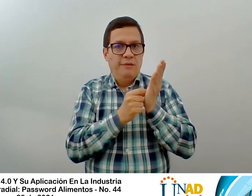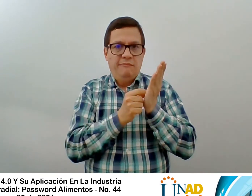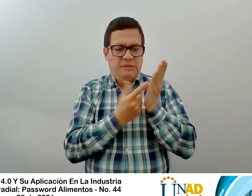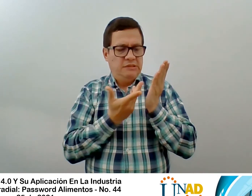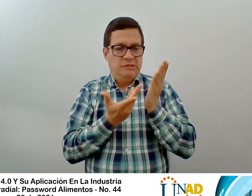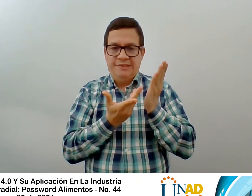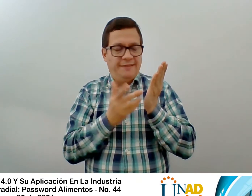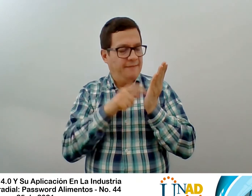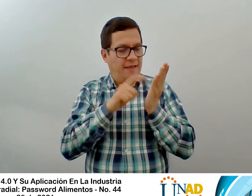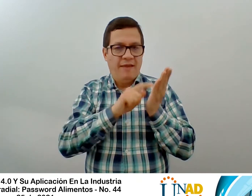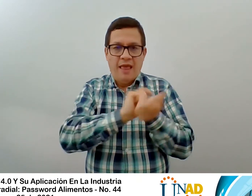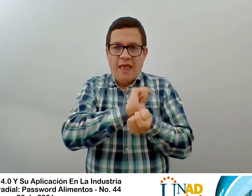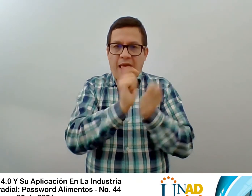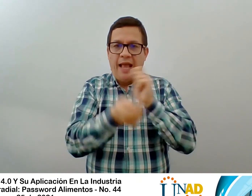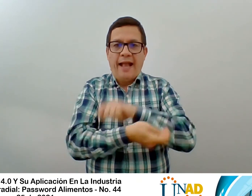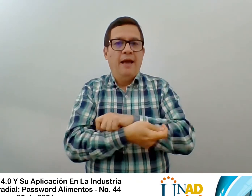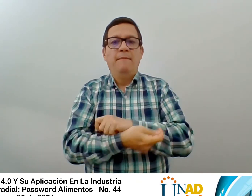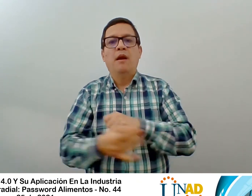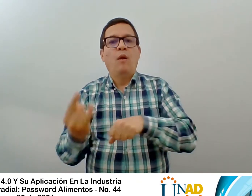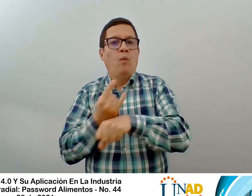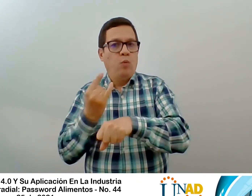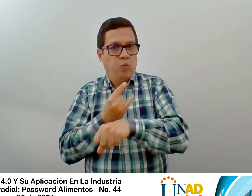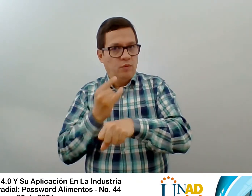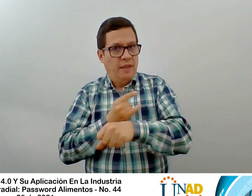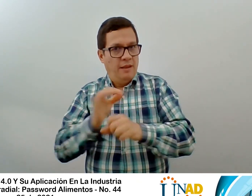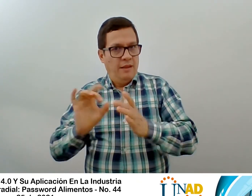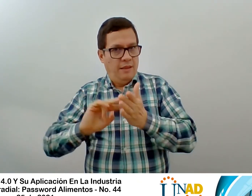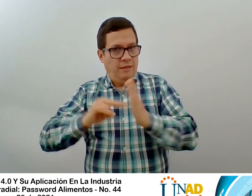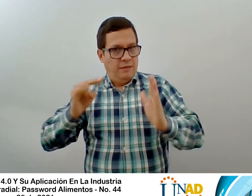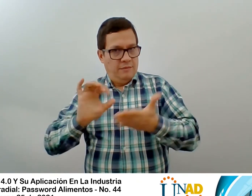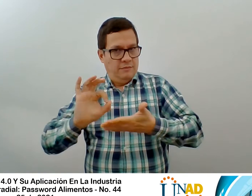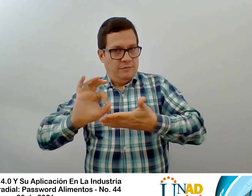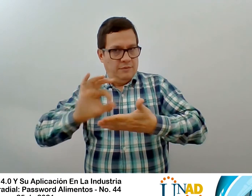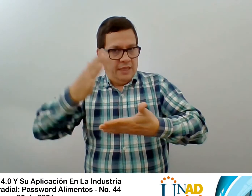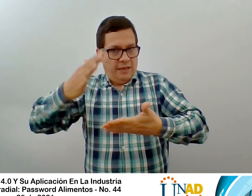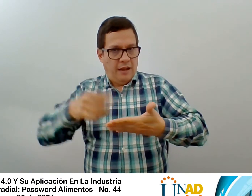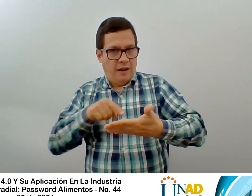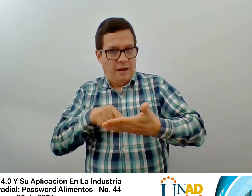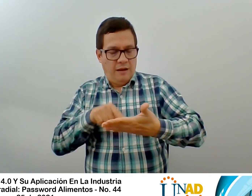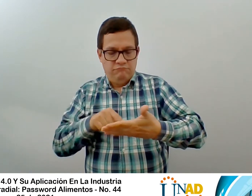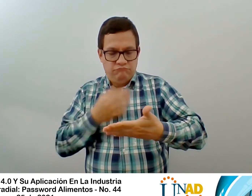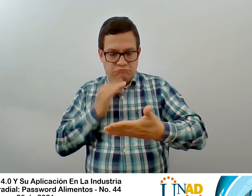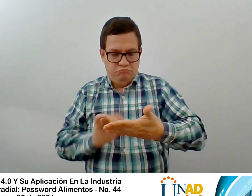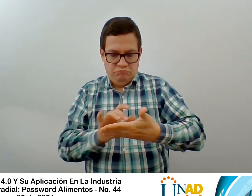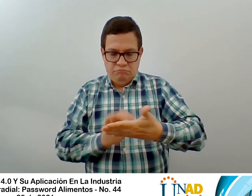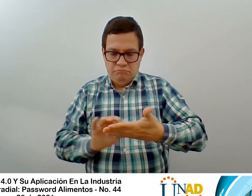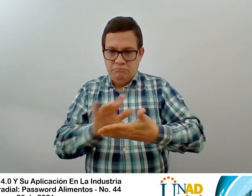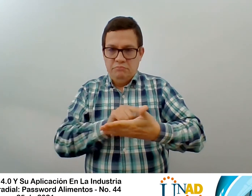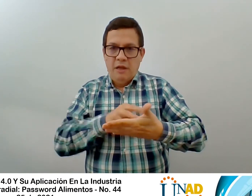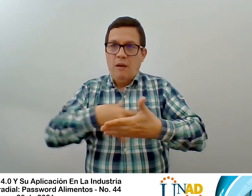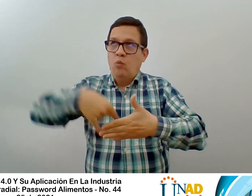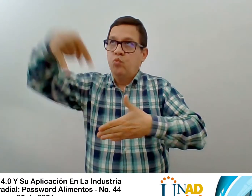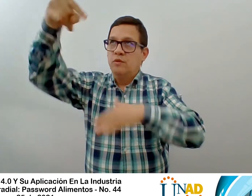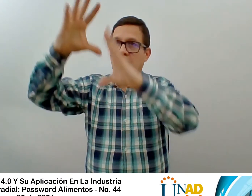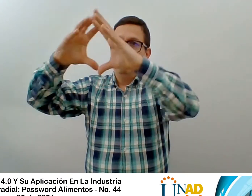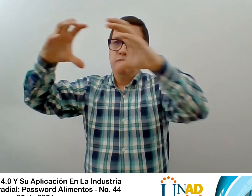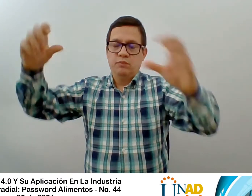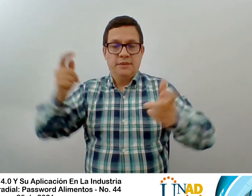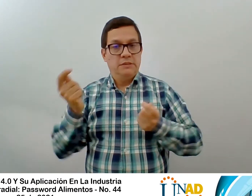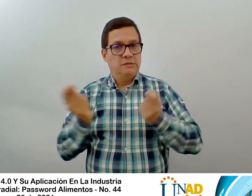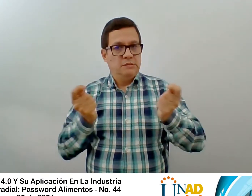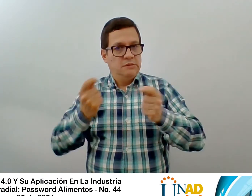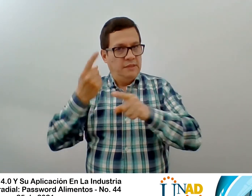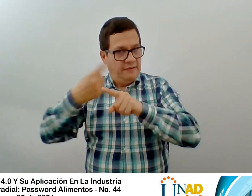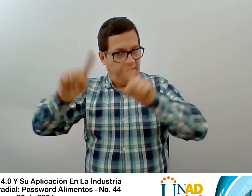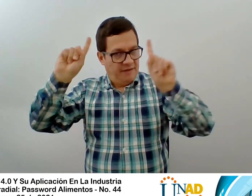humano. Entonces todo eso tiene que ir migrando, tenemos que empezar a perder el temor de alojar nuestra información en